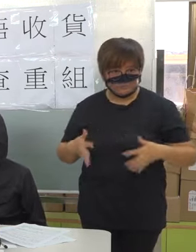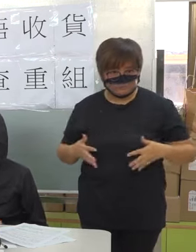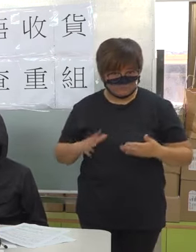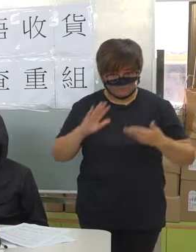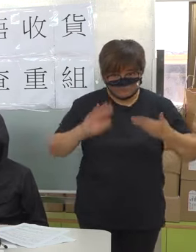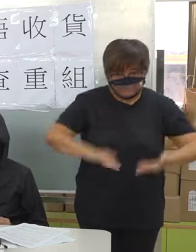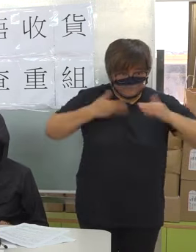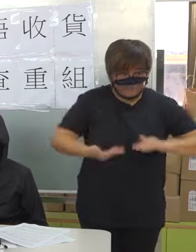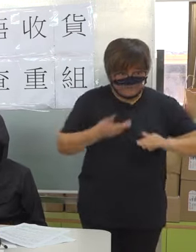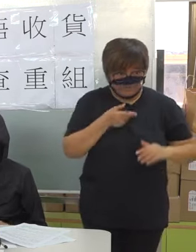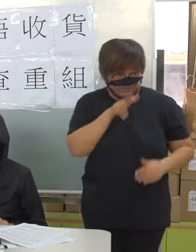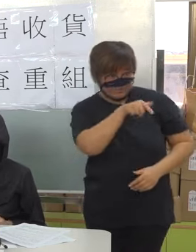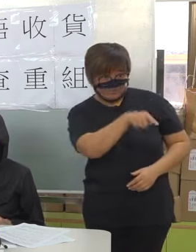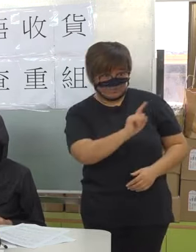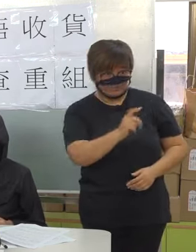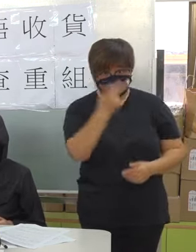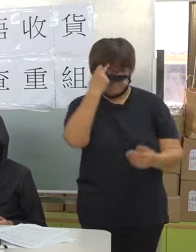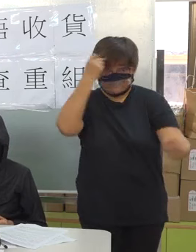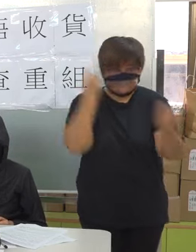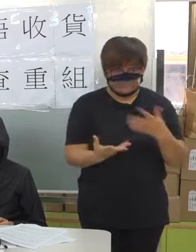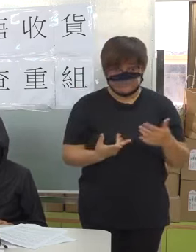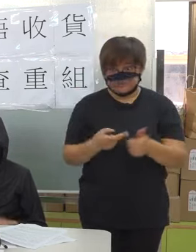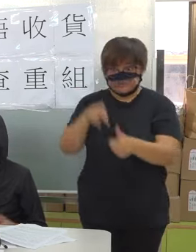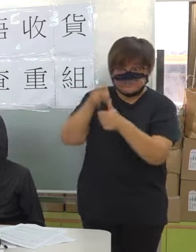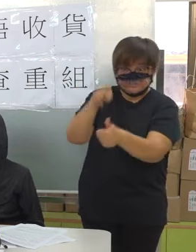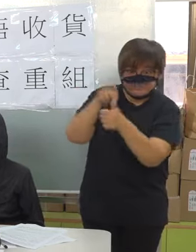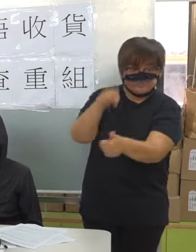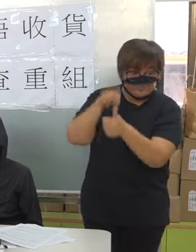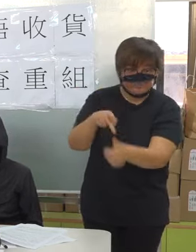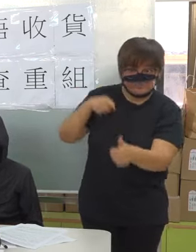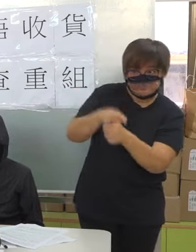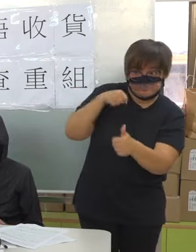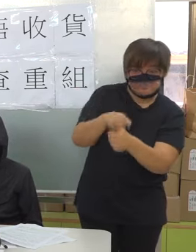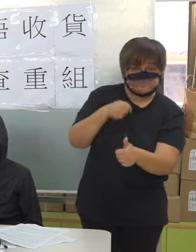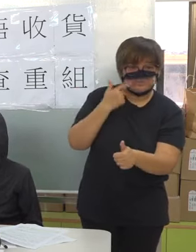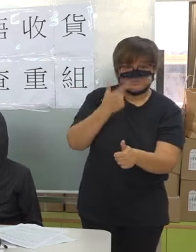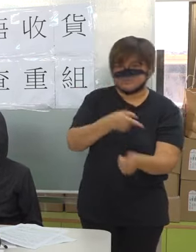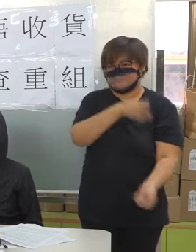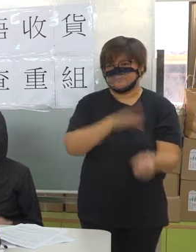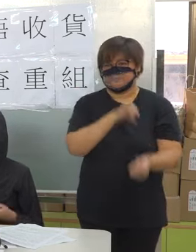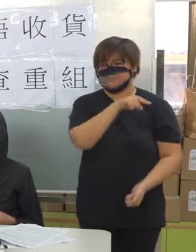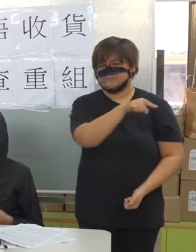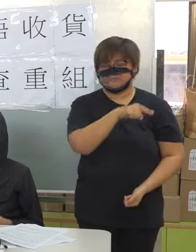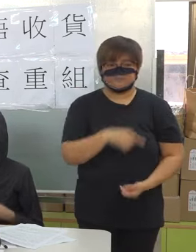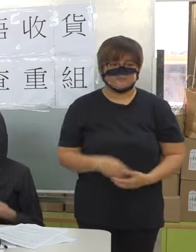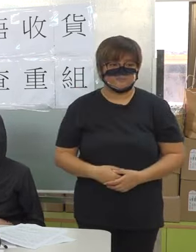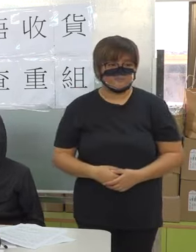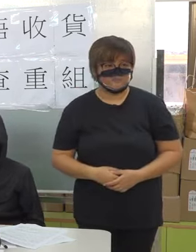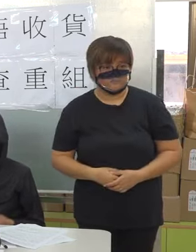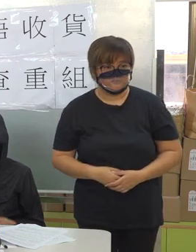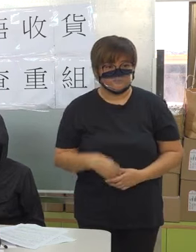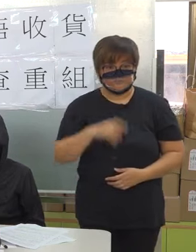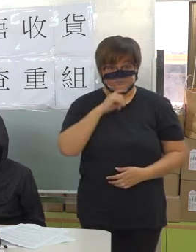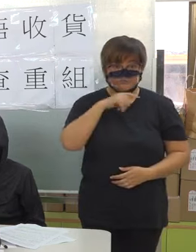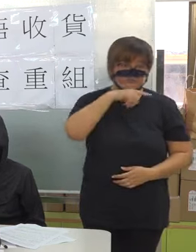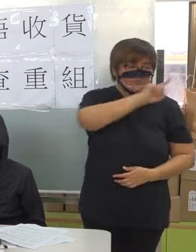過渡期間，我們建議就是向、格魯吉亞去參考，在過渡期間可能在新的警務人員去